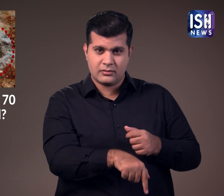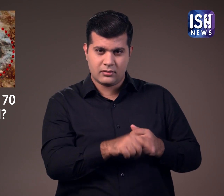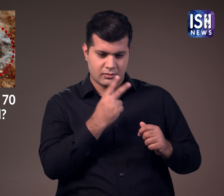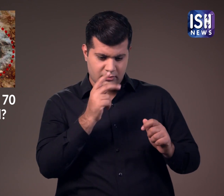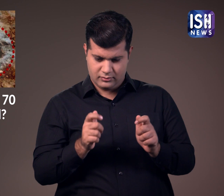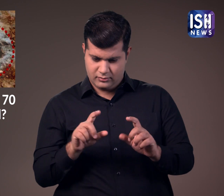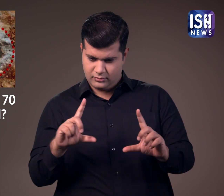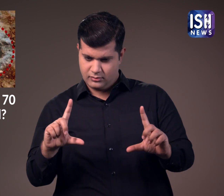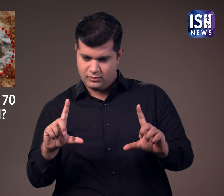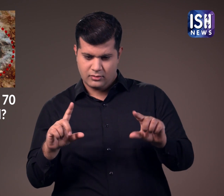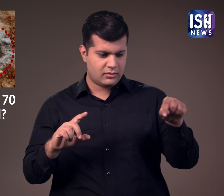होश में है